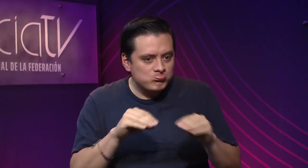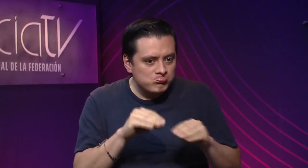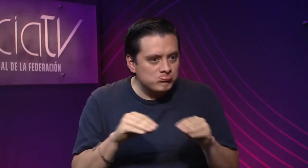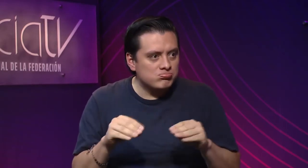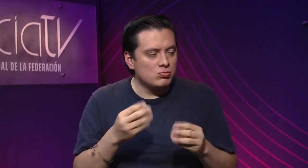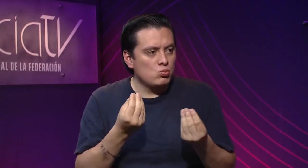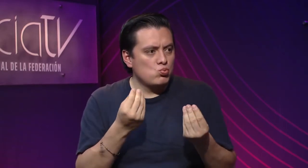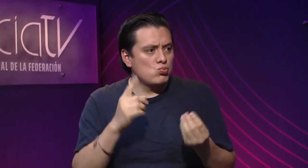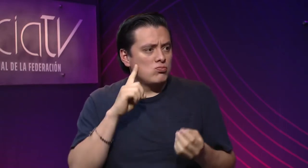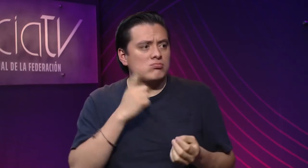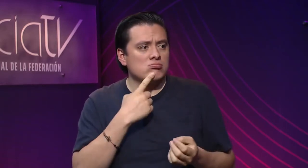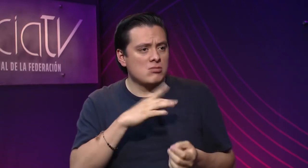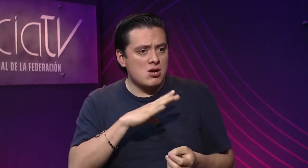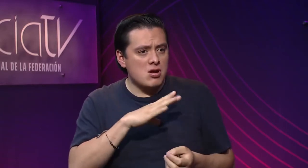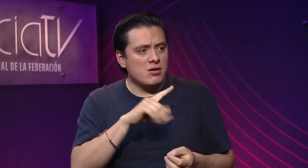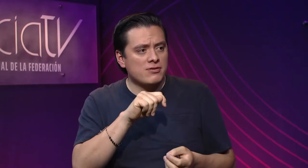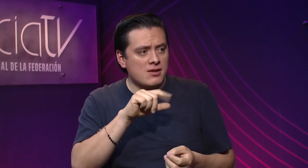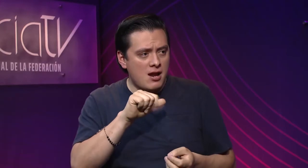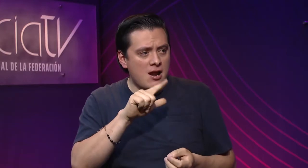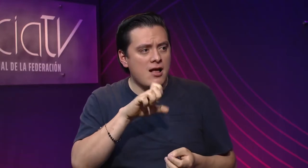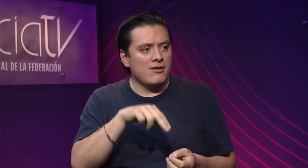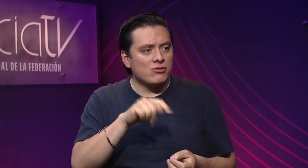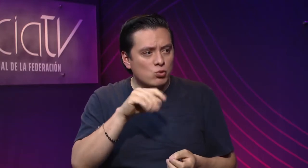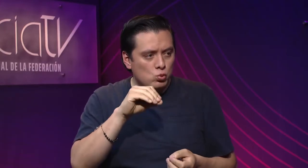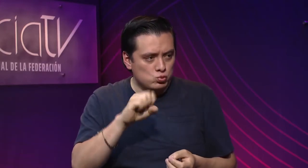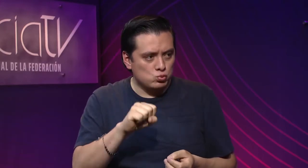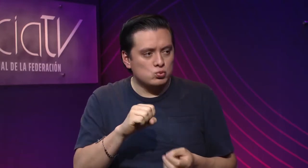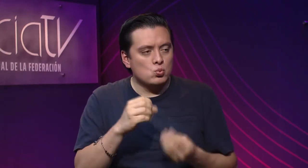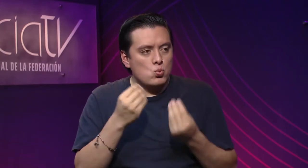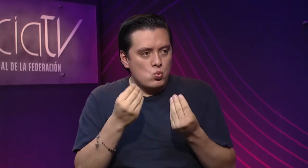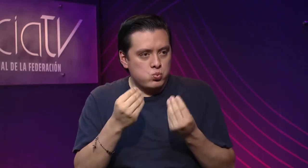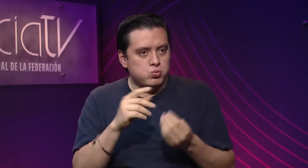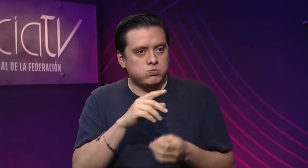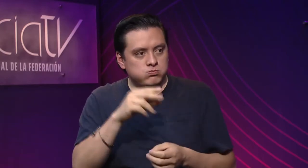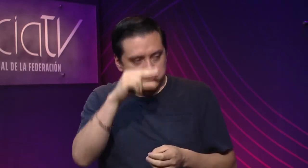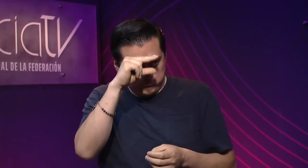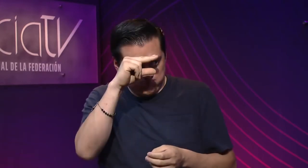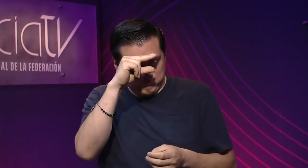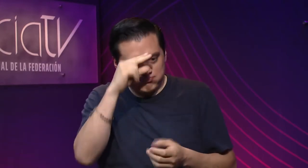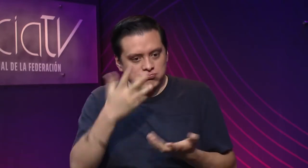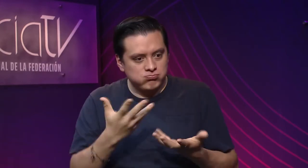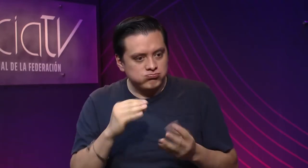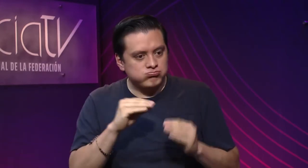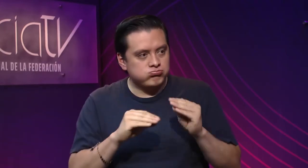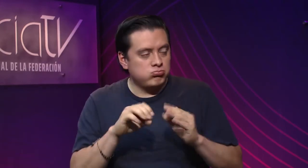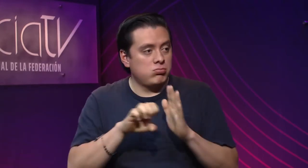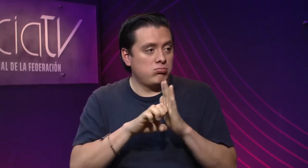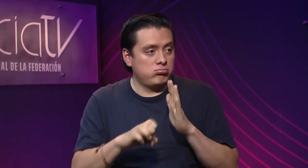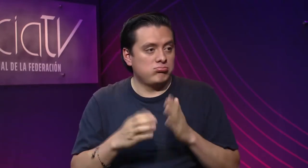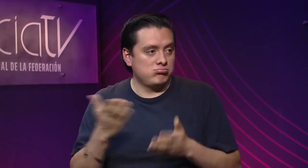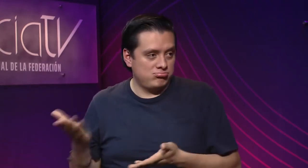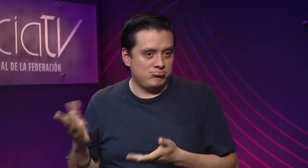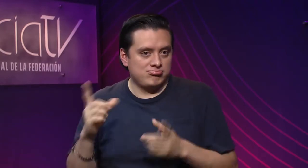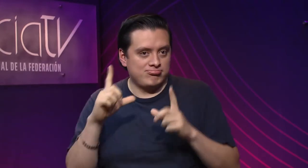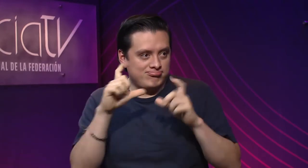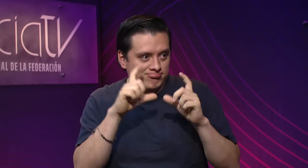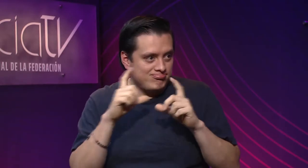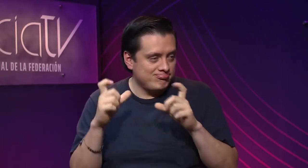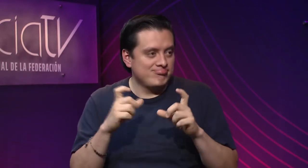todo lo demás lo puedo hacer. Tengo manos, puedo hacerlo, ¿no? Tengo talentos, distintos talentos, tengo inteligencia y puedo hacerlo. Por